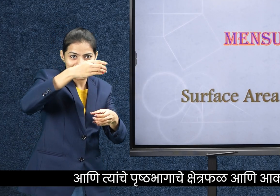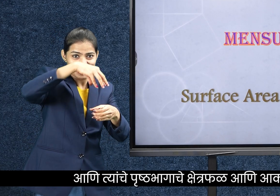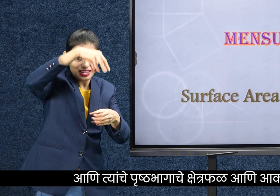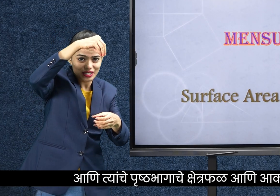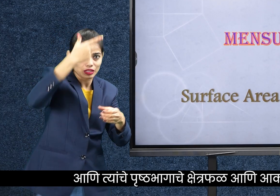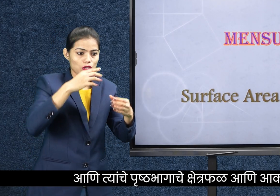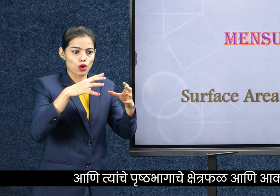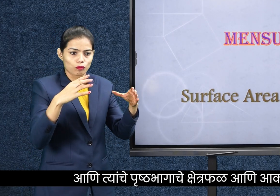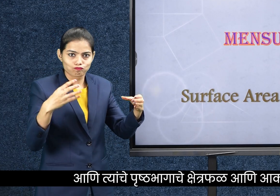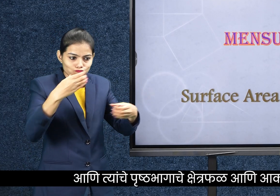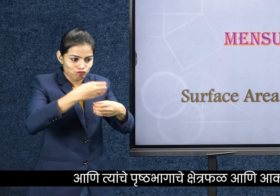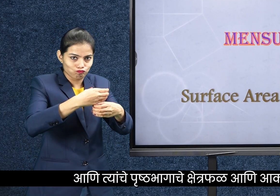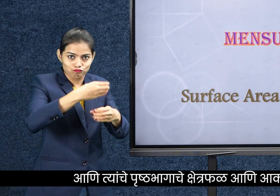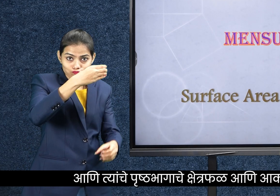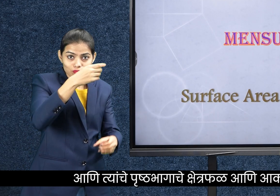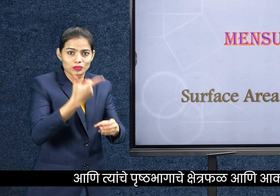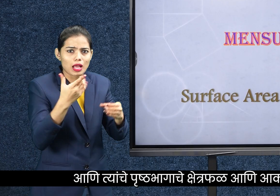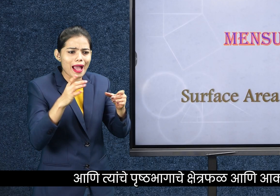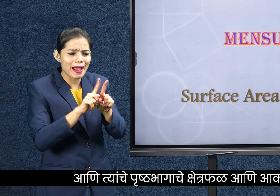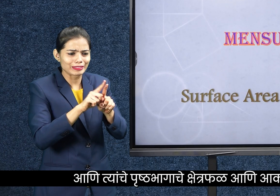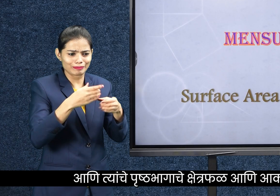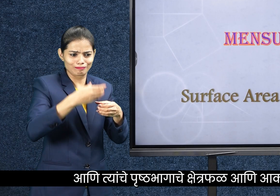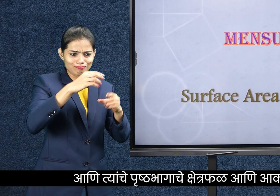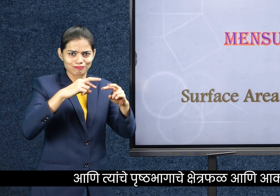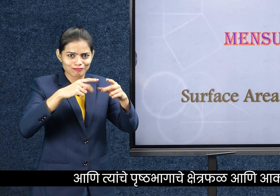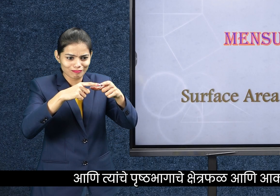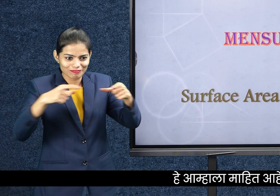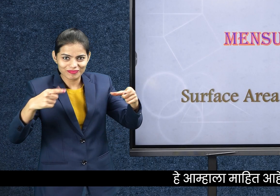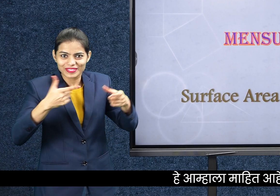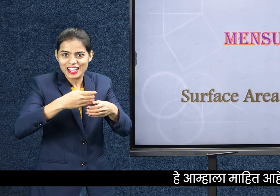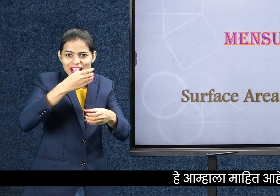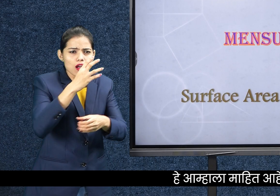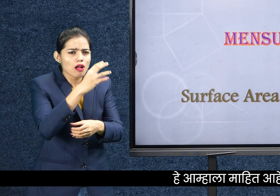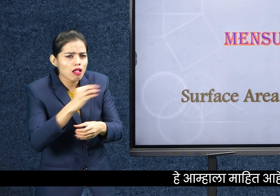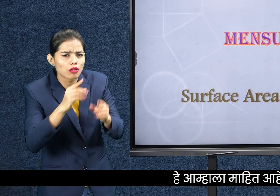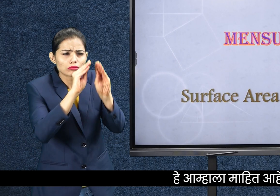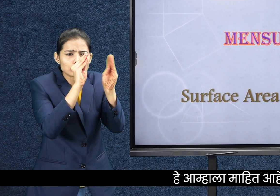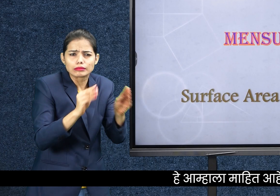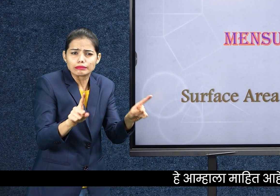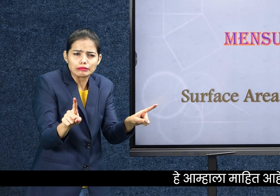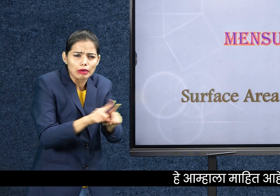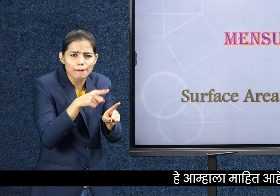आणि त्यांचे पृष्ठभागाचे क्षेत्रफळ आणि आकारमान कसे शोधायचे हे आम्हाला माहीत आहे.